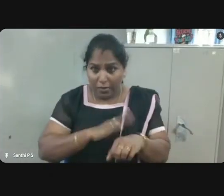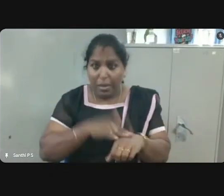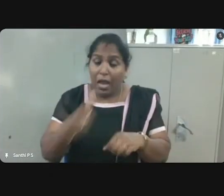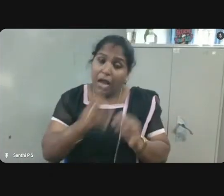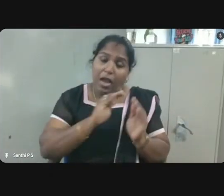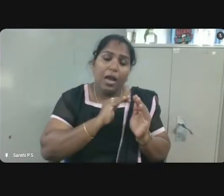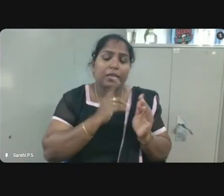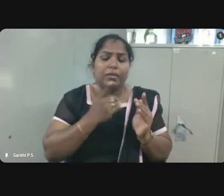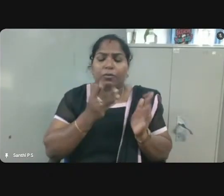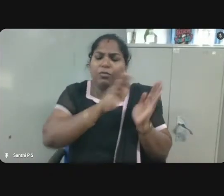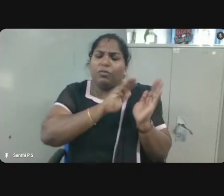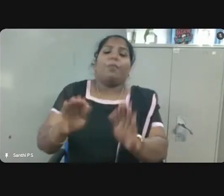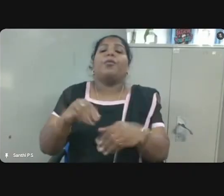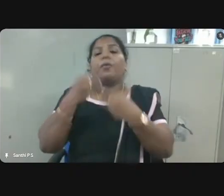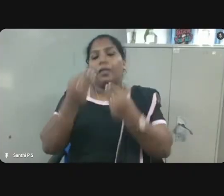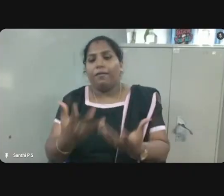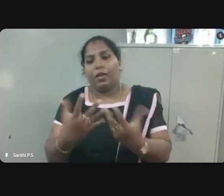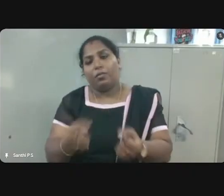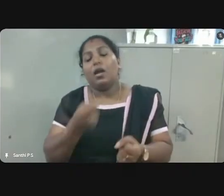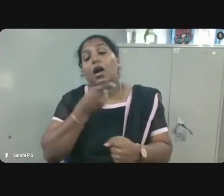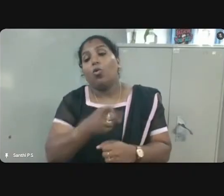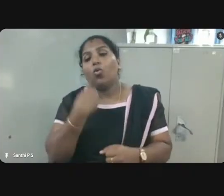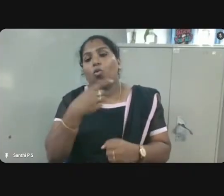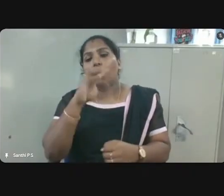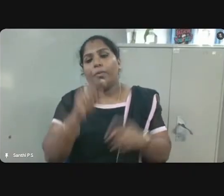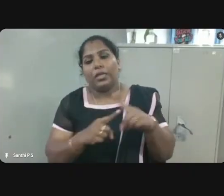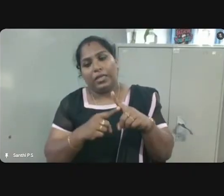ഒരു മാനസിക പിന്തുണ കൊടുക്കുക. ഇതൊക്കെയാണ് ഓക്യുപേഷണൽ തെറാപ്പിയുടെ പ്രയോജനം.